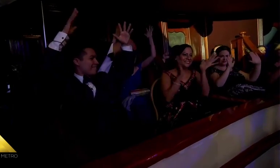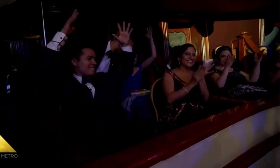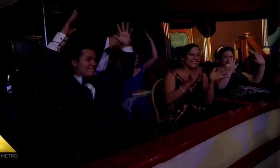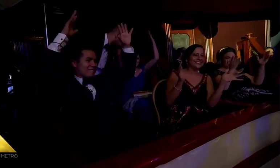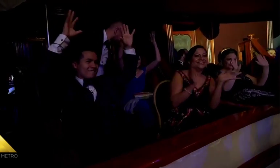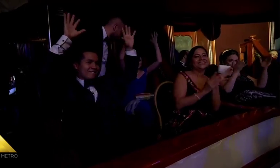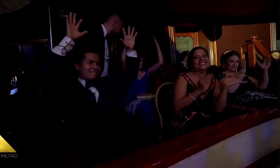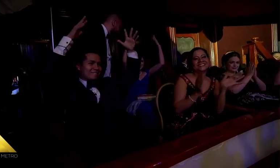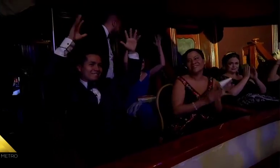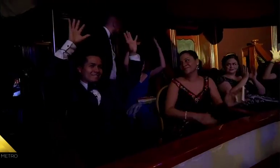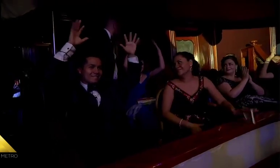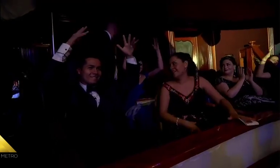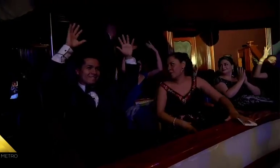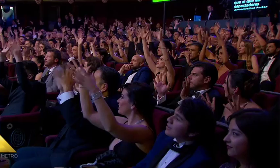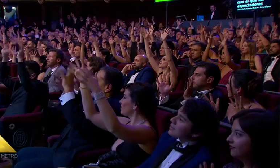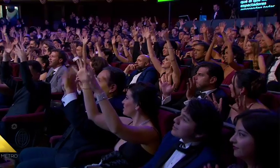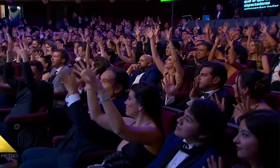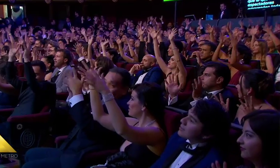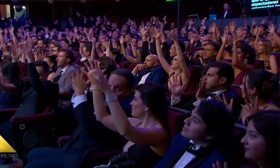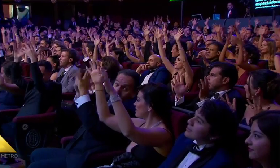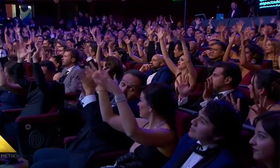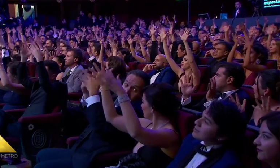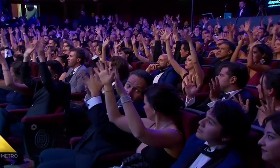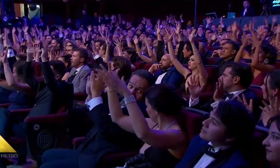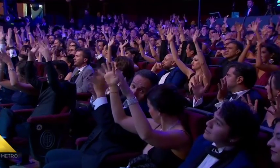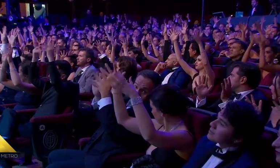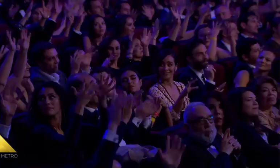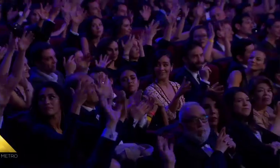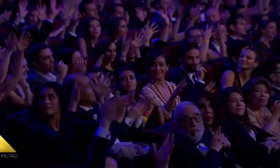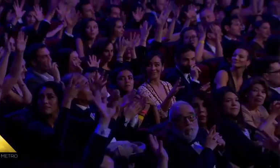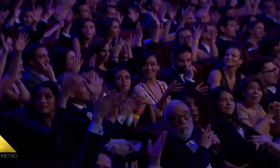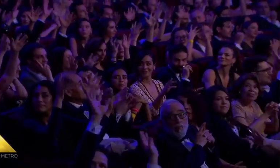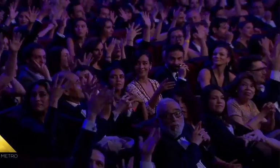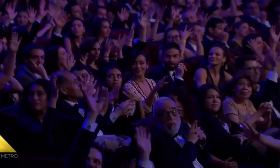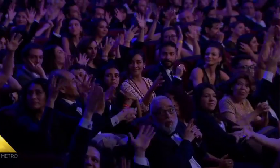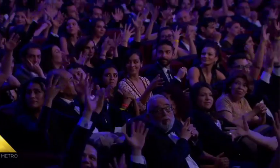Seña y Verbo se fundó en 1993 por Alberto López